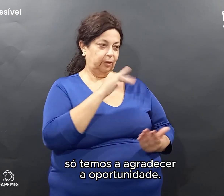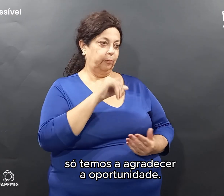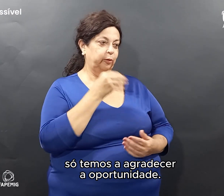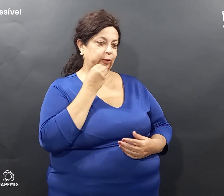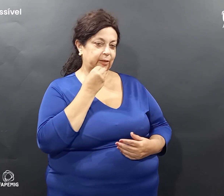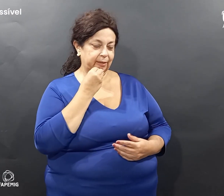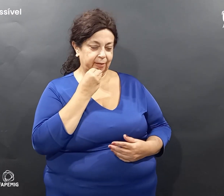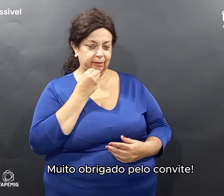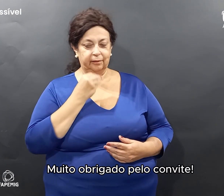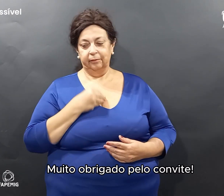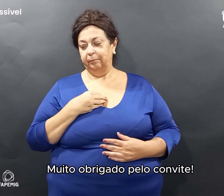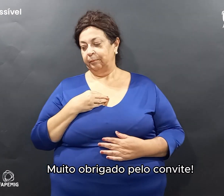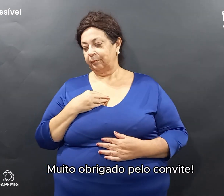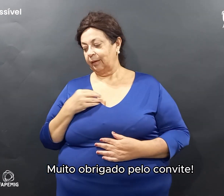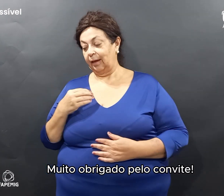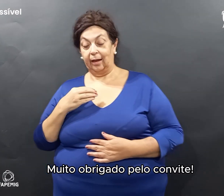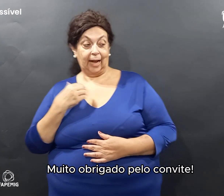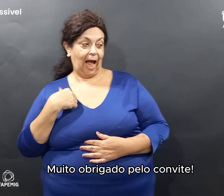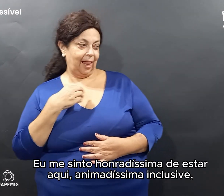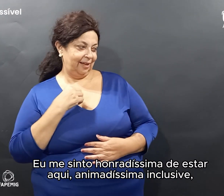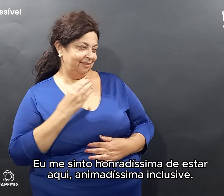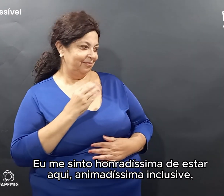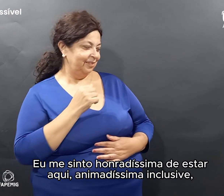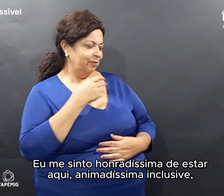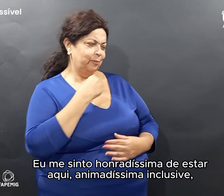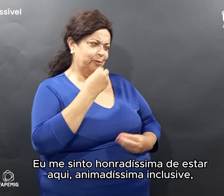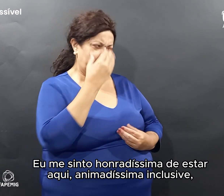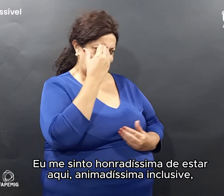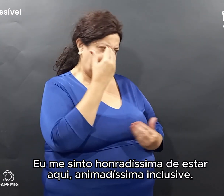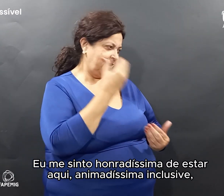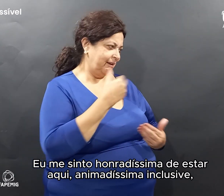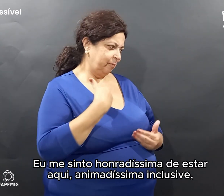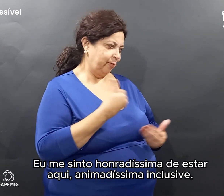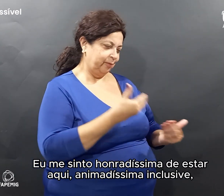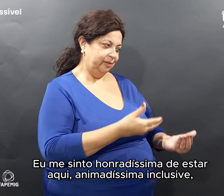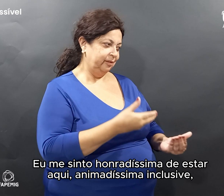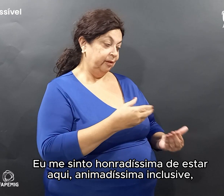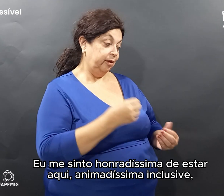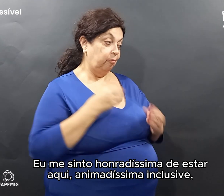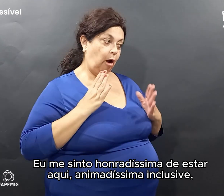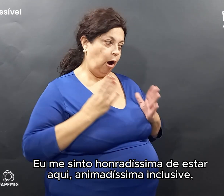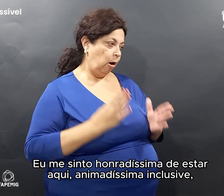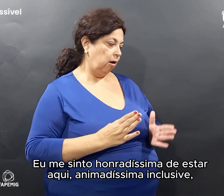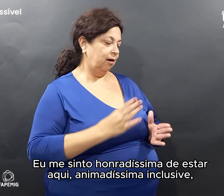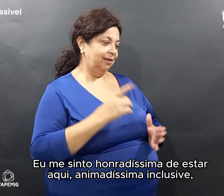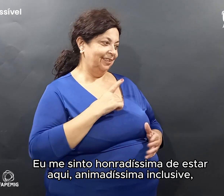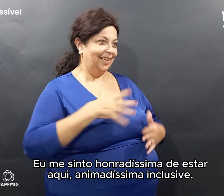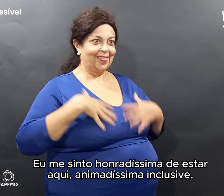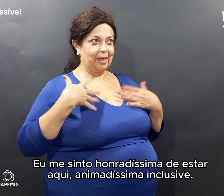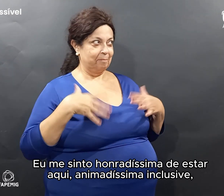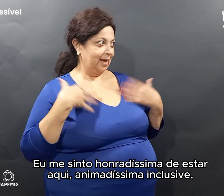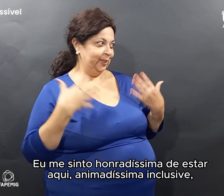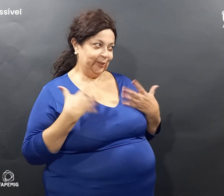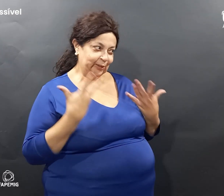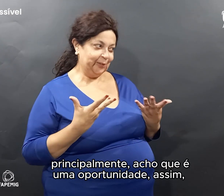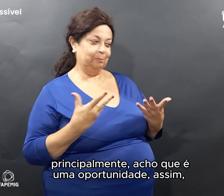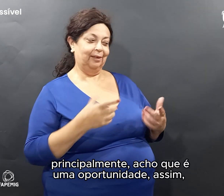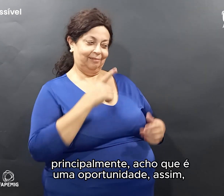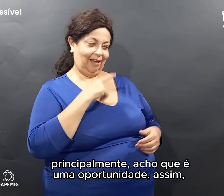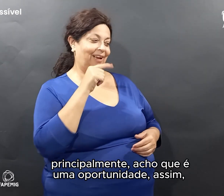oportunidade. Muito obrigada pelo convite. Eu me sinto honradíssima de estar aqui, animadíssima, inclusive,